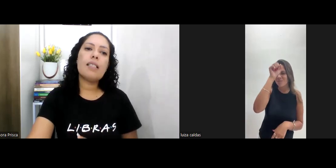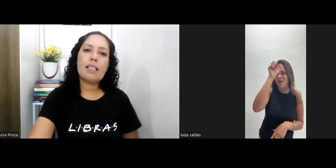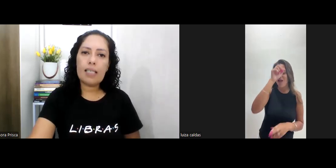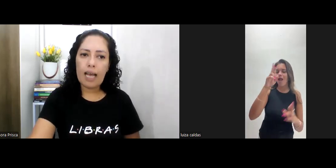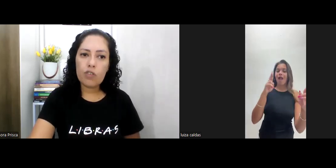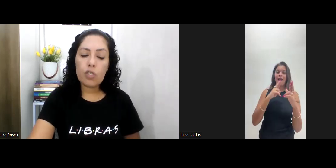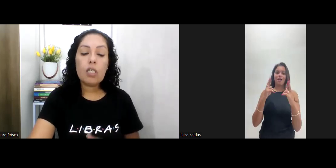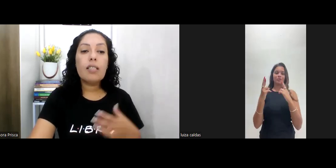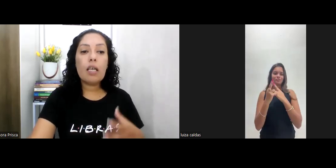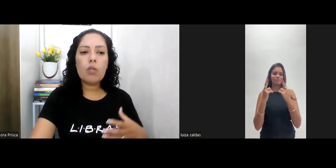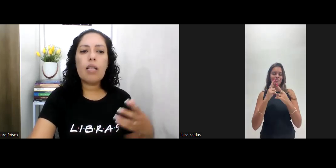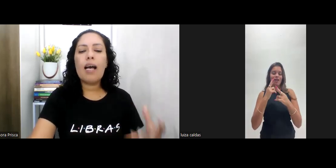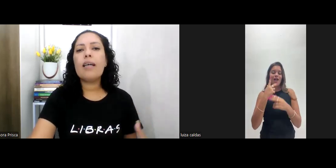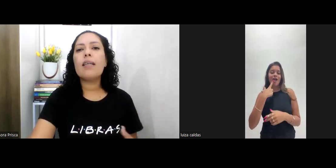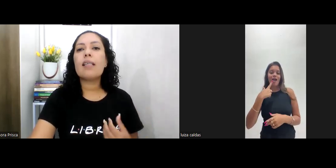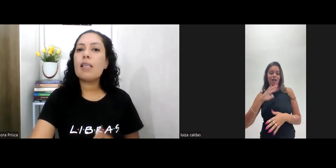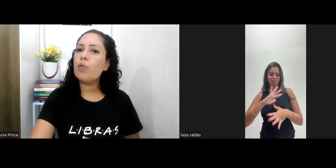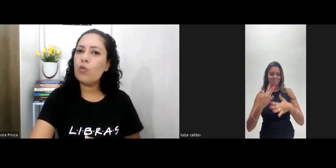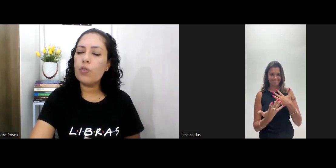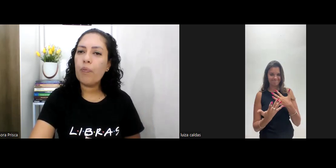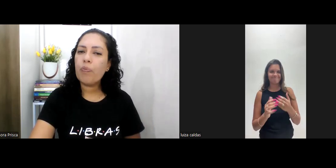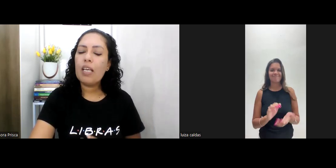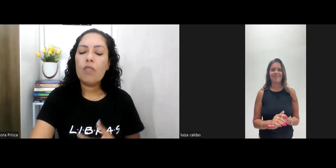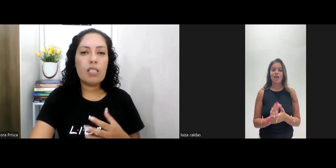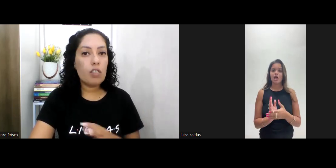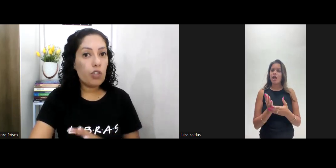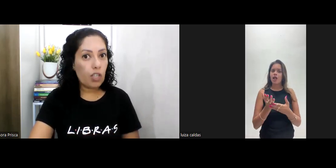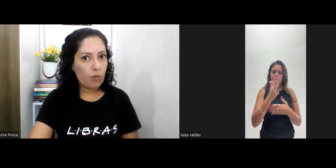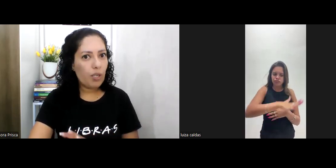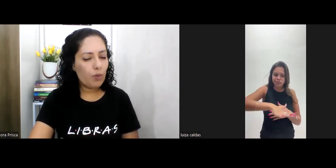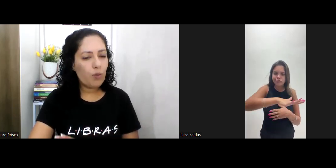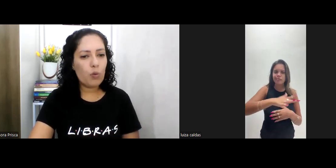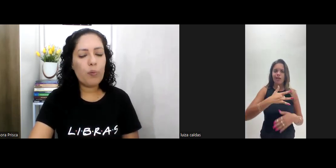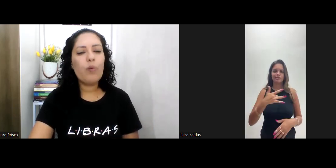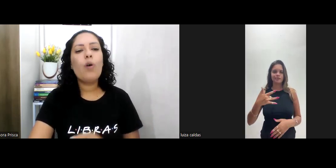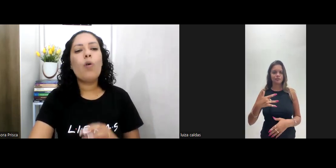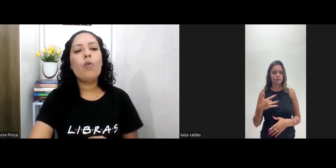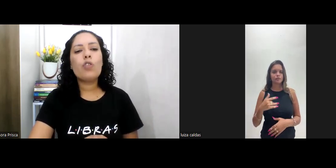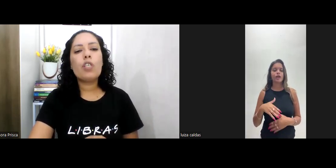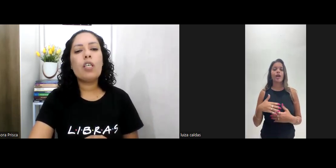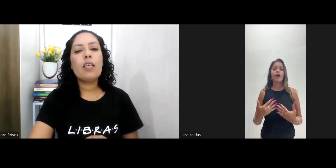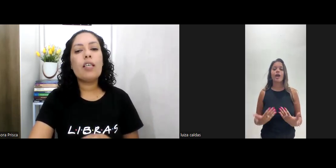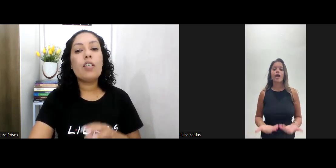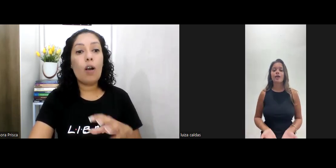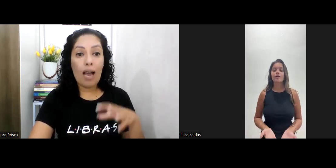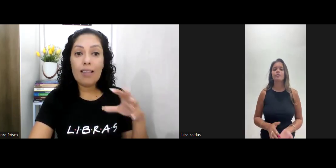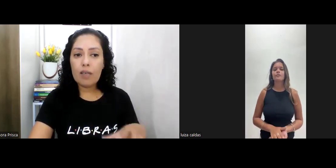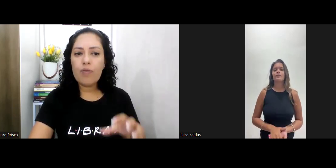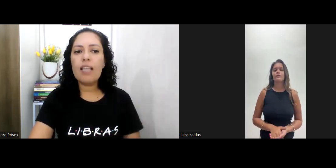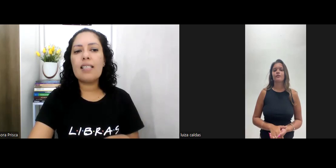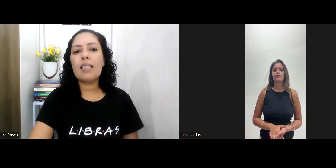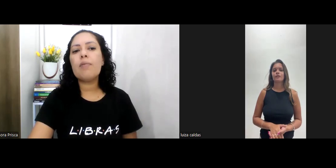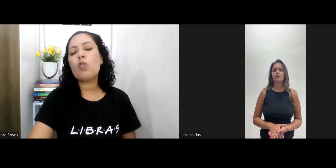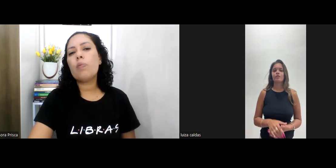língua brasileira de sinais dentro da área da saúde. Vocês estão em um grupo onde